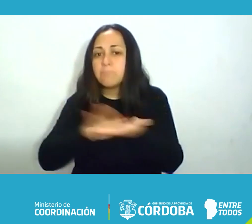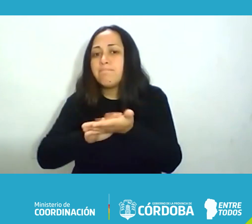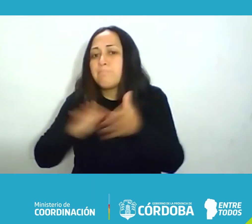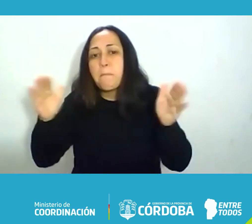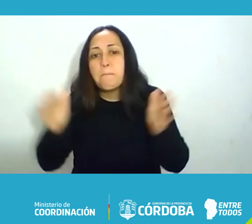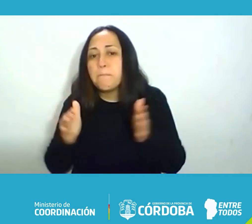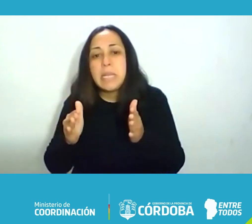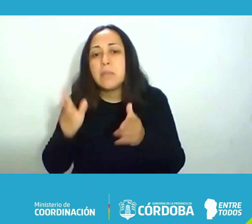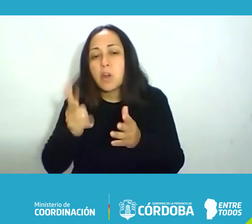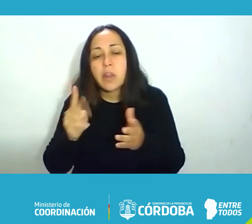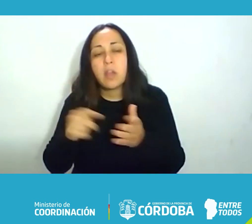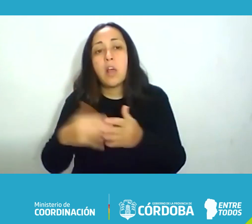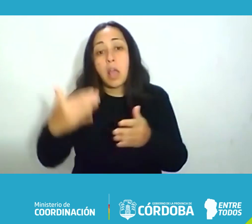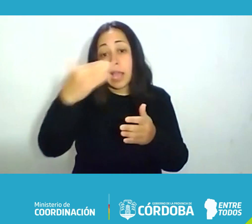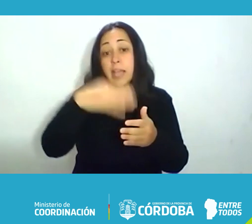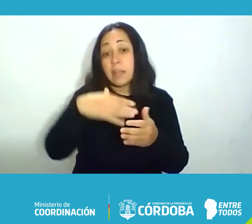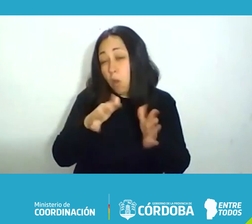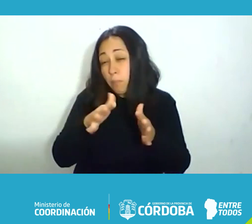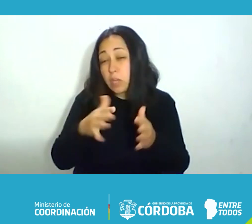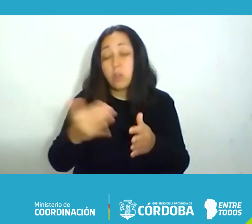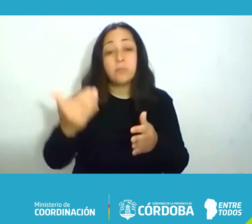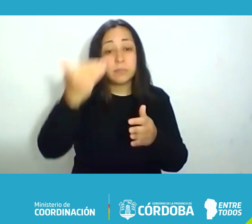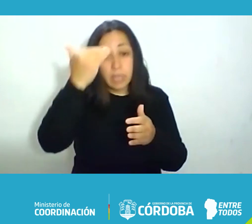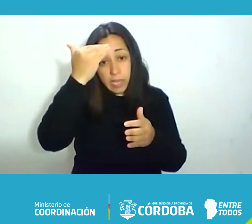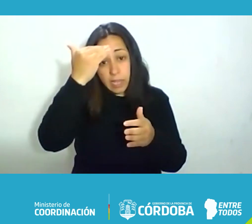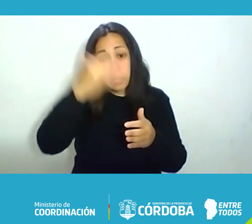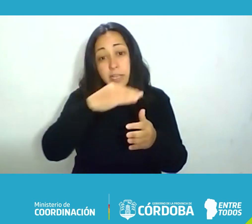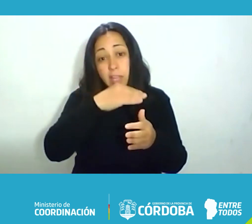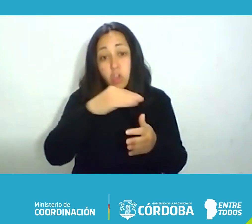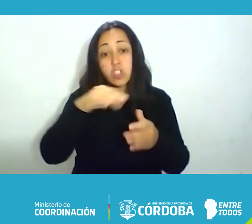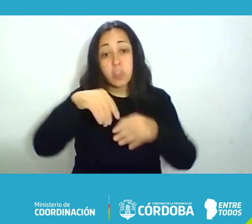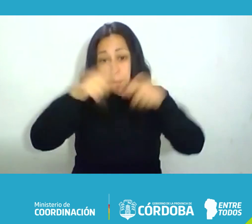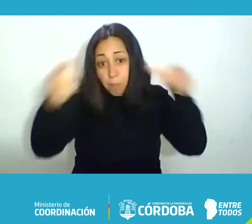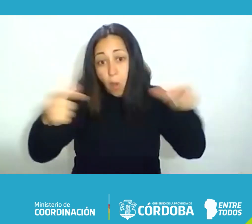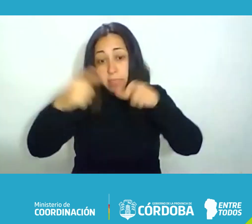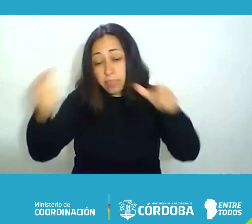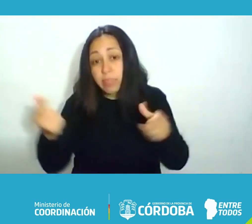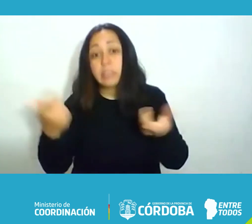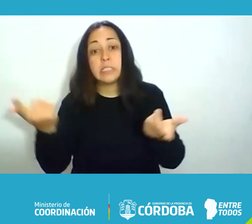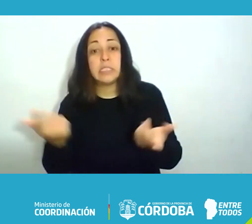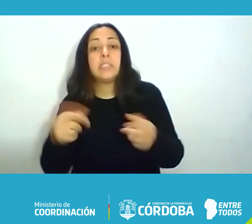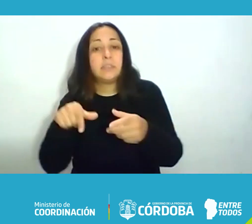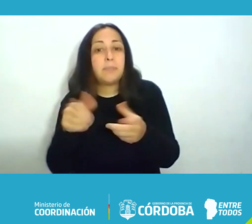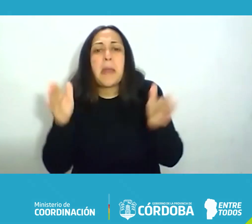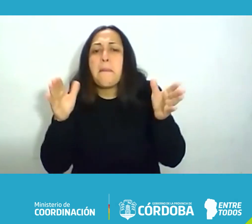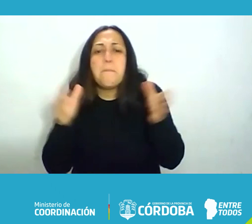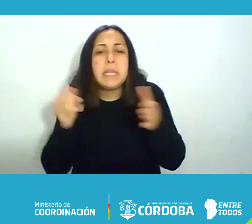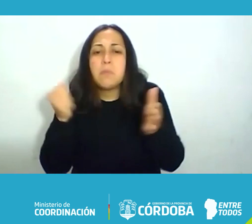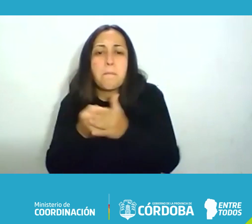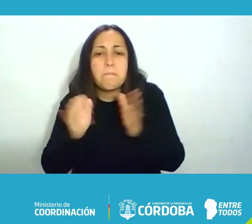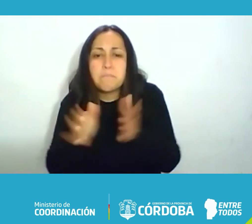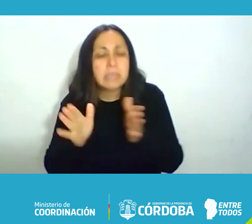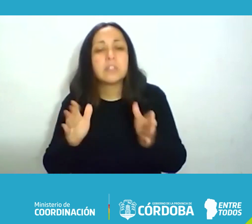alguna de ellas. Comenta que hay 14 puentes y 48 alcantarillas que ya fueron incorporadas al proyecto que permite minimizar la fragmentación.